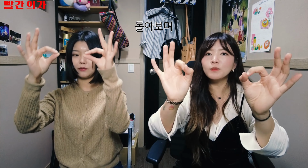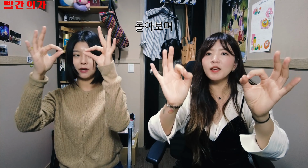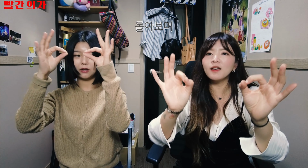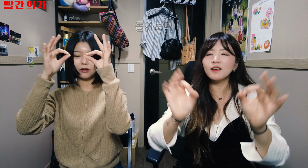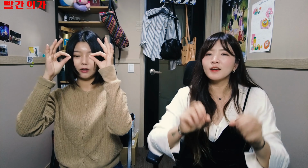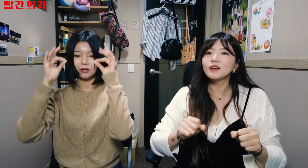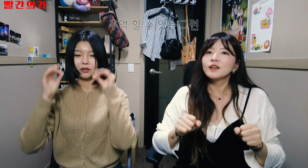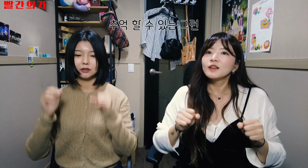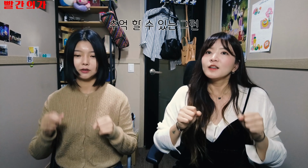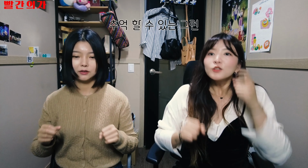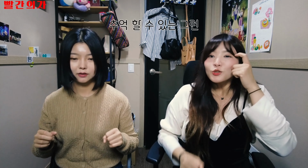돌아보며